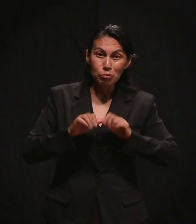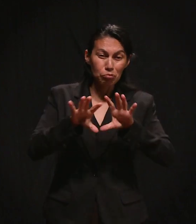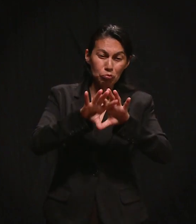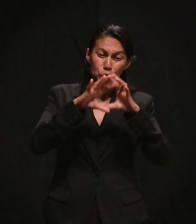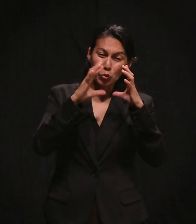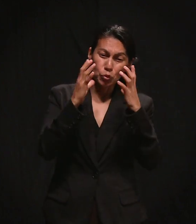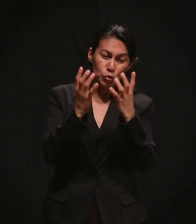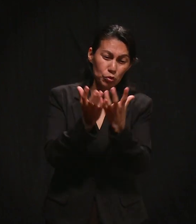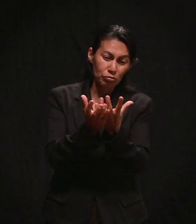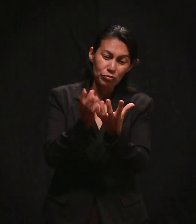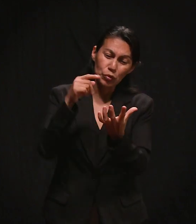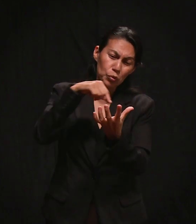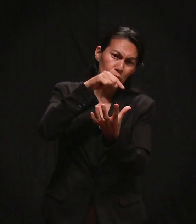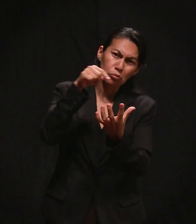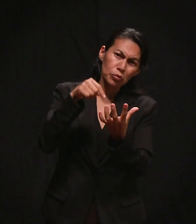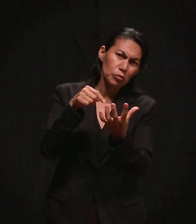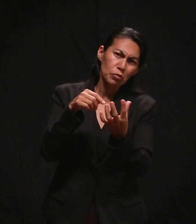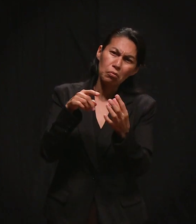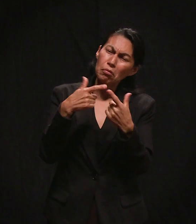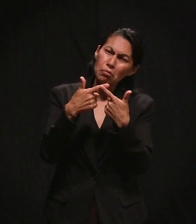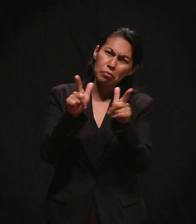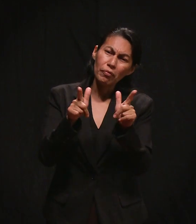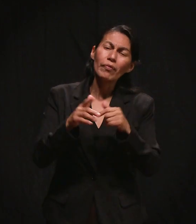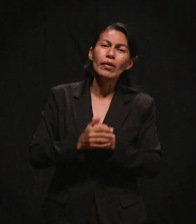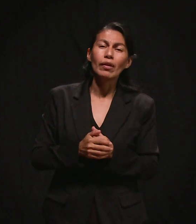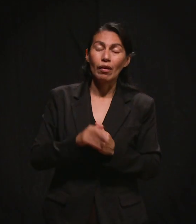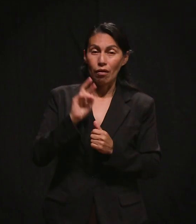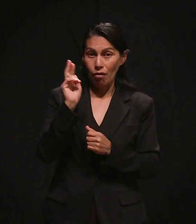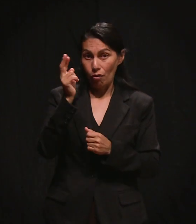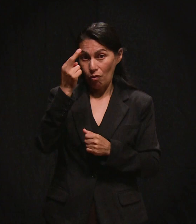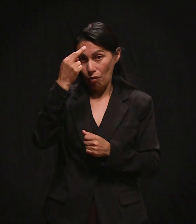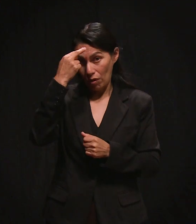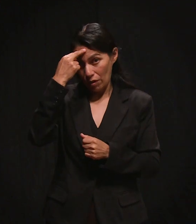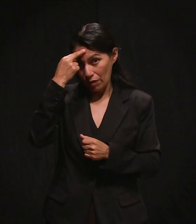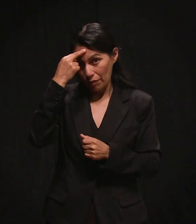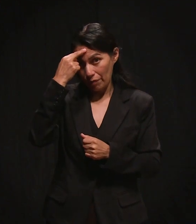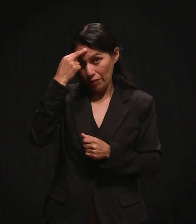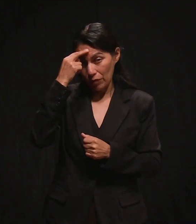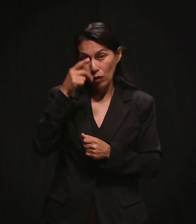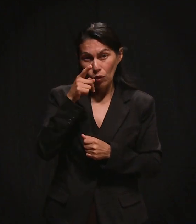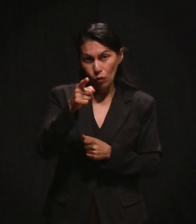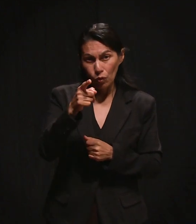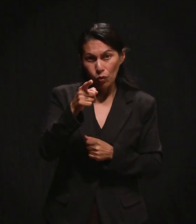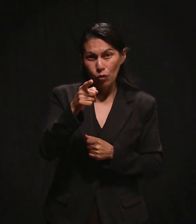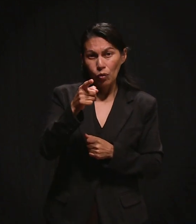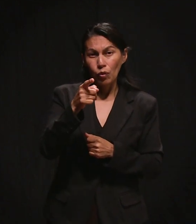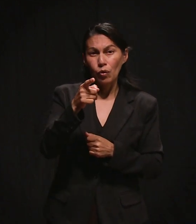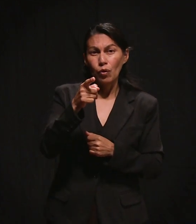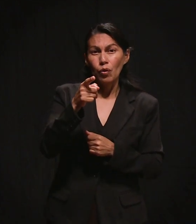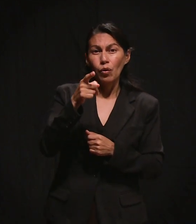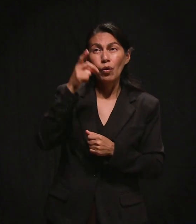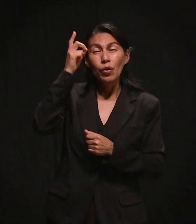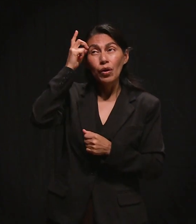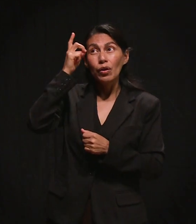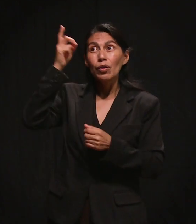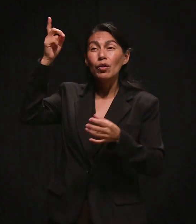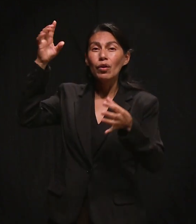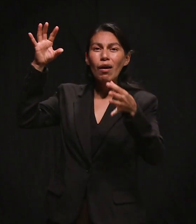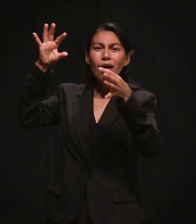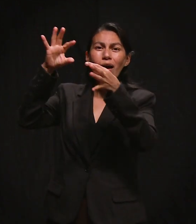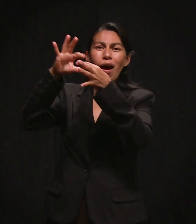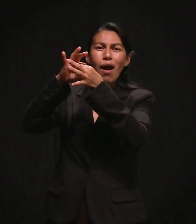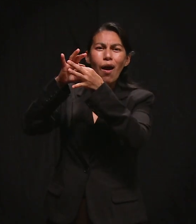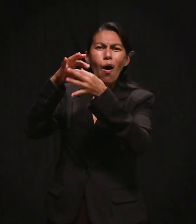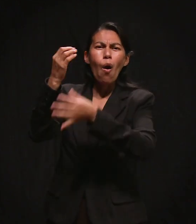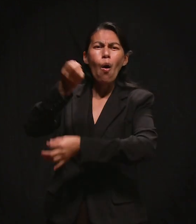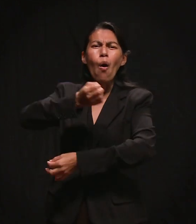mundo, recuerda que unirte con Dios a través de la oración